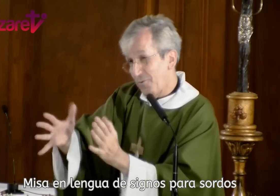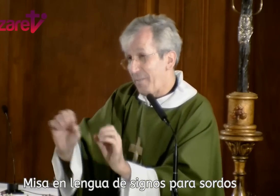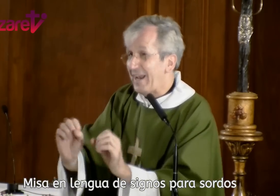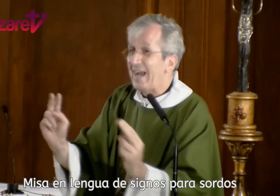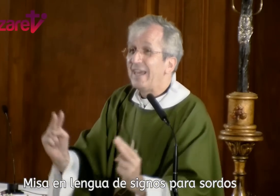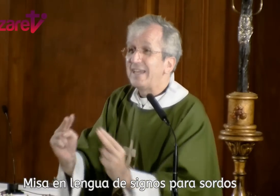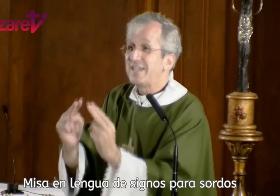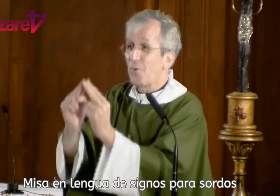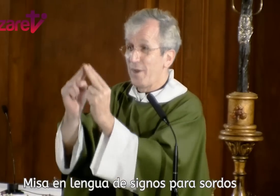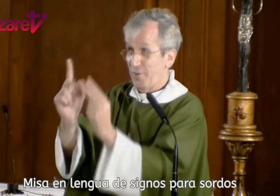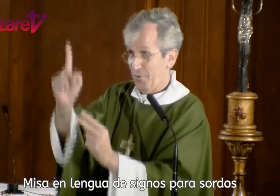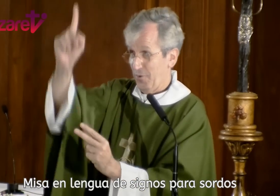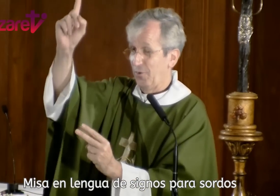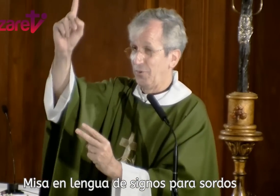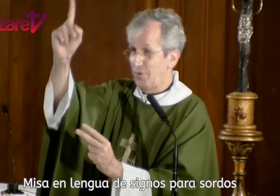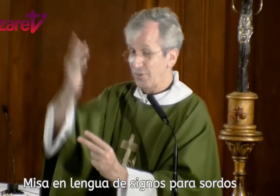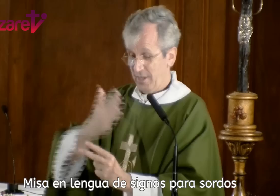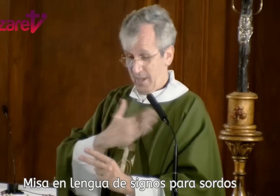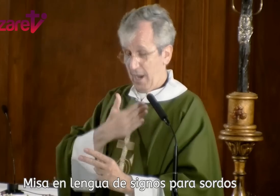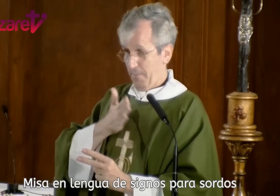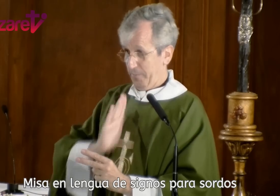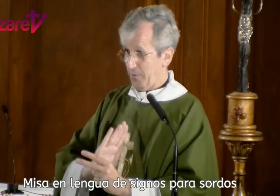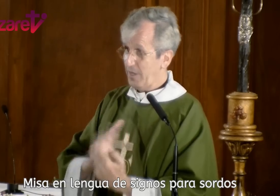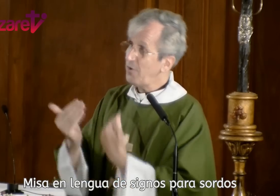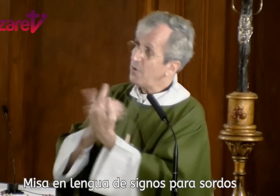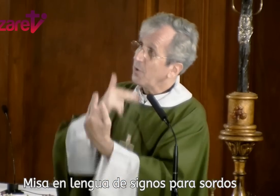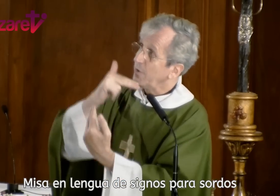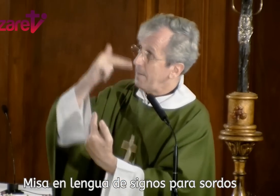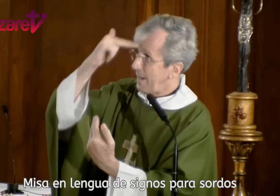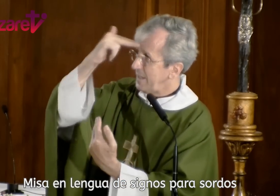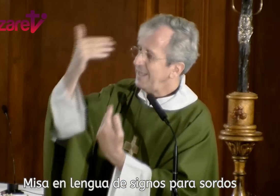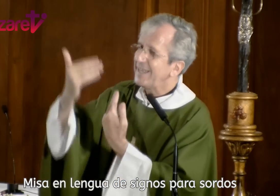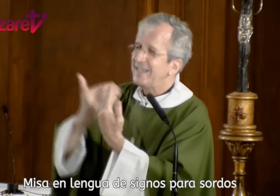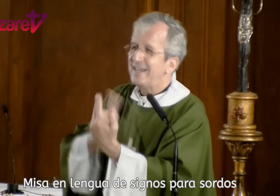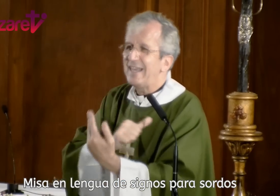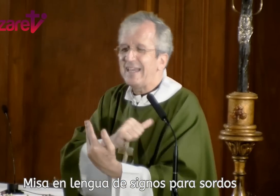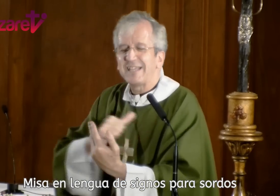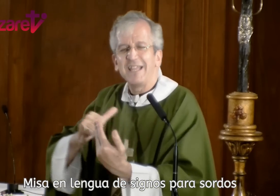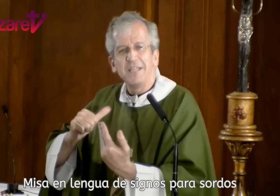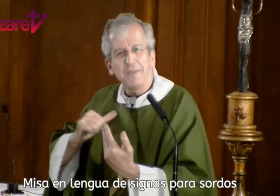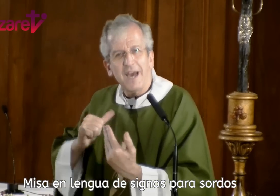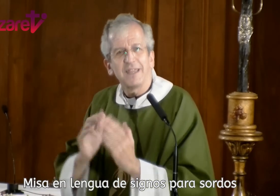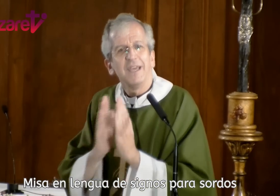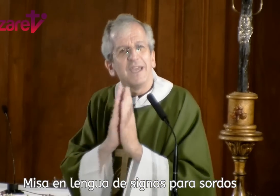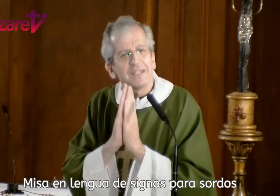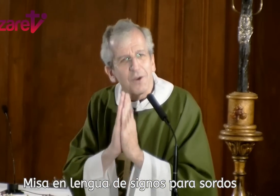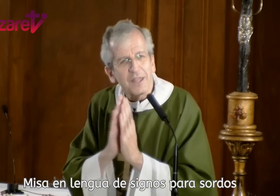alguna manera ese encuentro con Dios, el propio Hijo, con el Padre, que tiene esa intimidad, esa